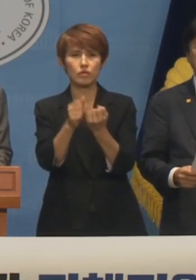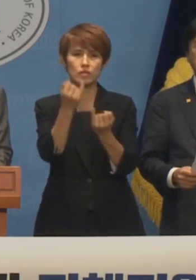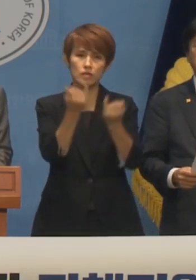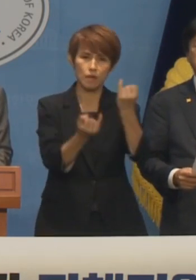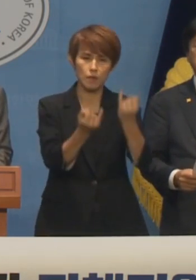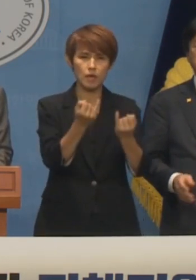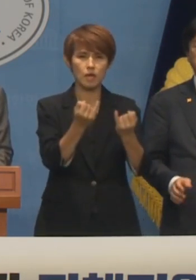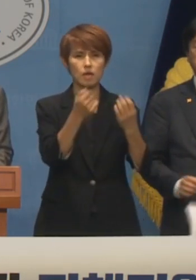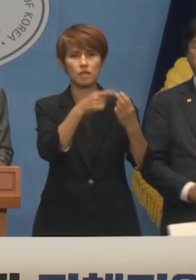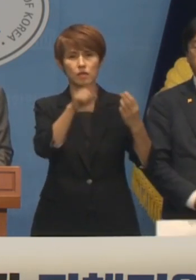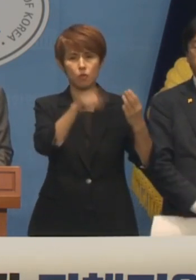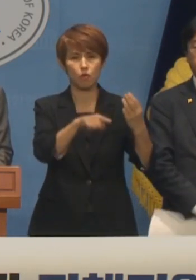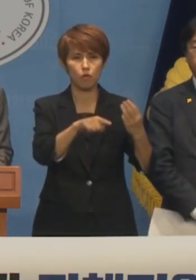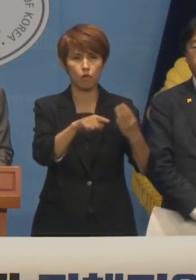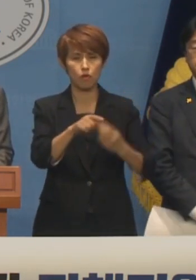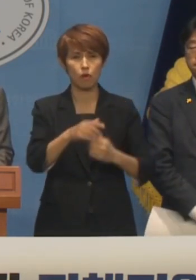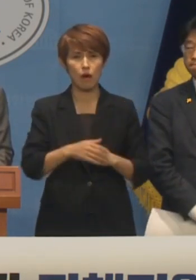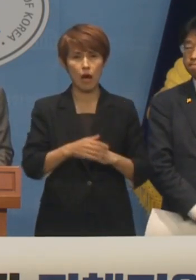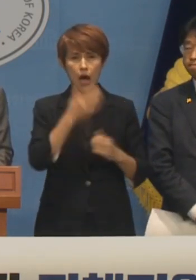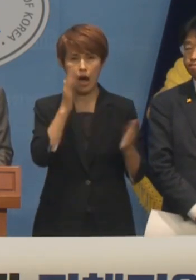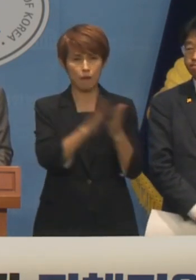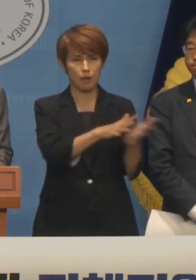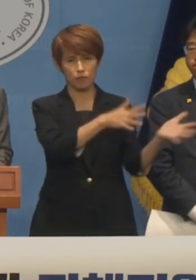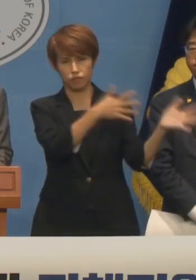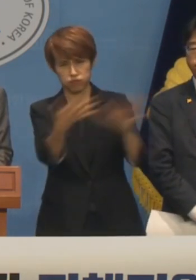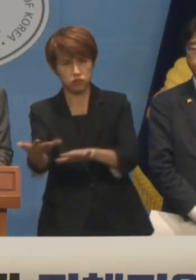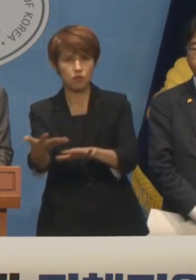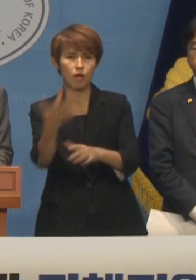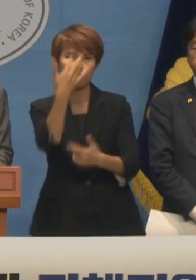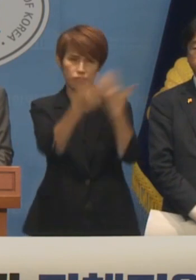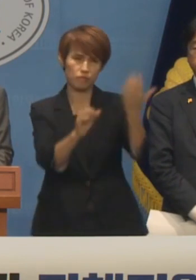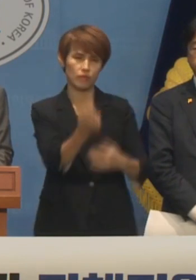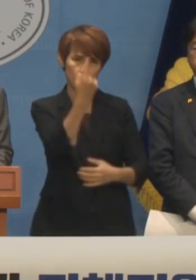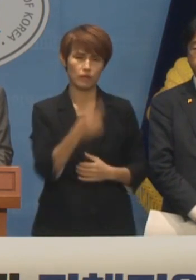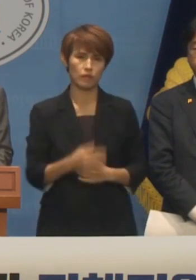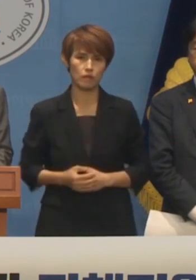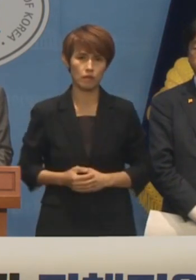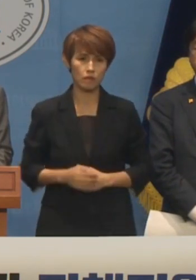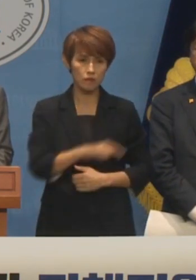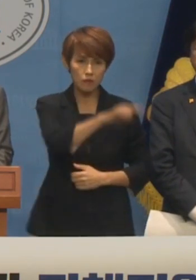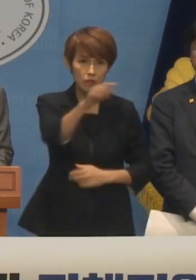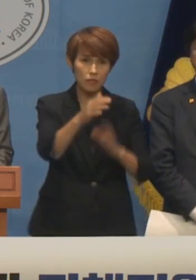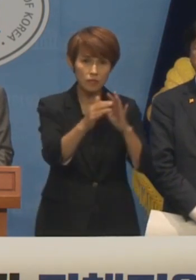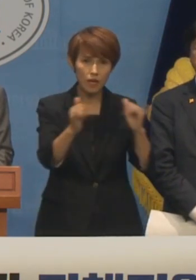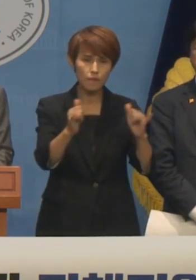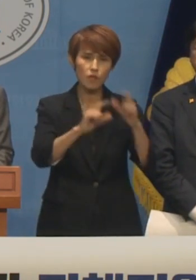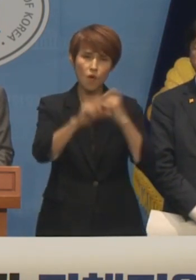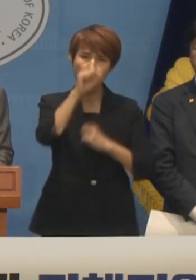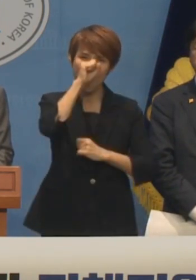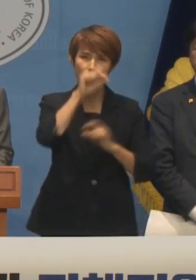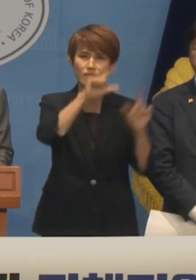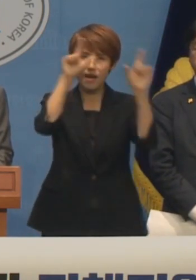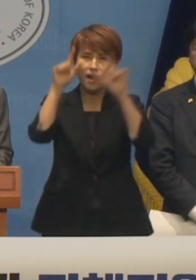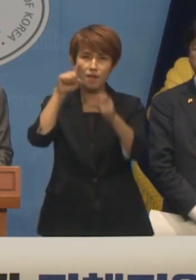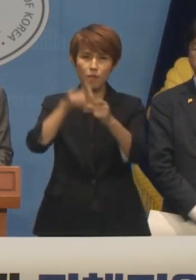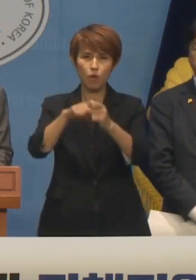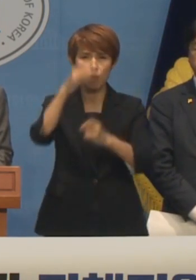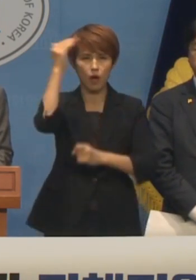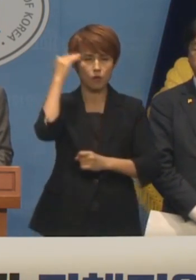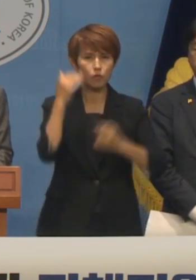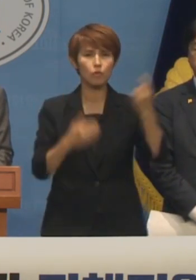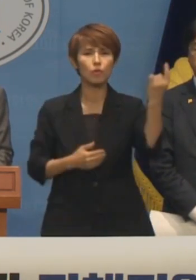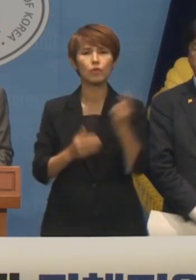사촌이 한날 한시에 희생된 비극이었다. 그들 다수는 더 나은 삶을 찾아 대한민국을 찾은